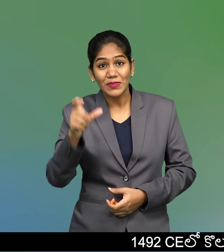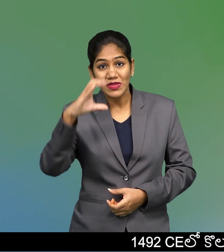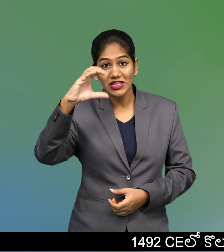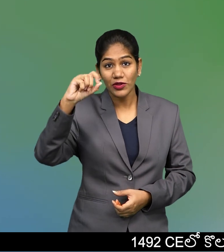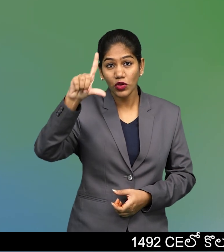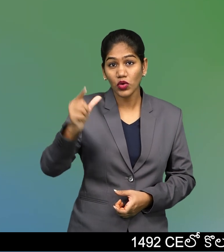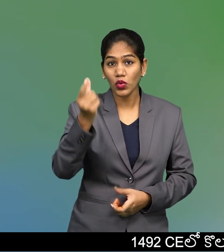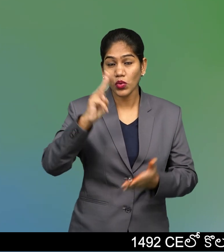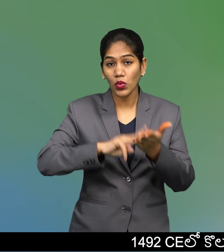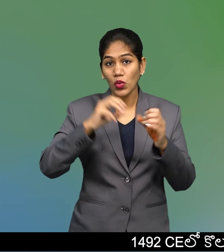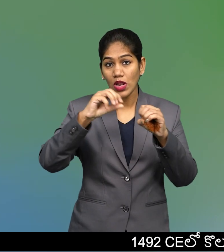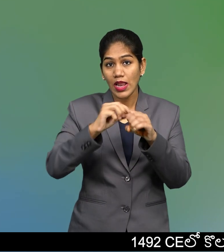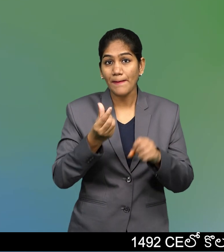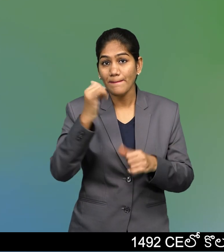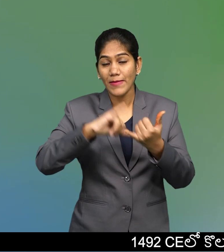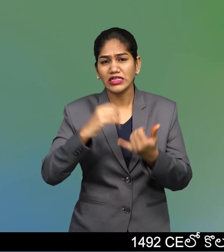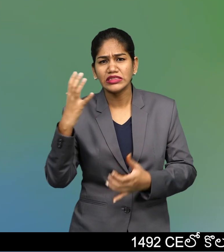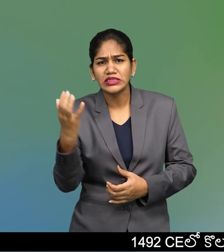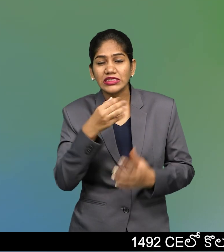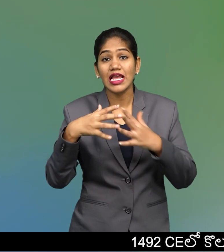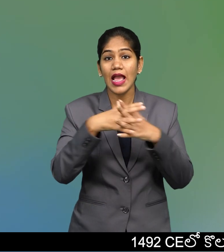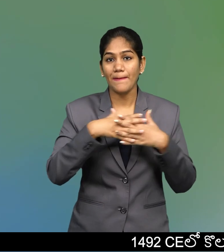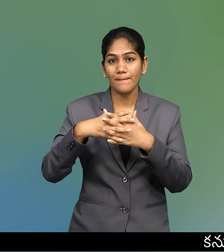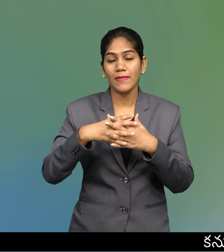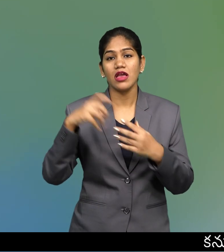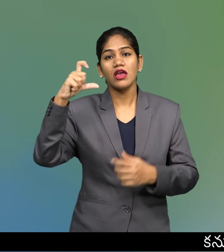1492 సిఈలో కొలంబస్ అమెరికన్ ఖండాన్ని కనుగొన్న తరువాత